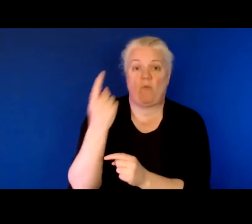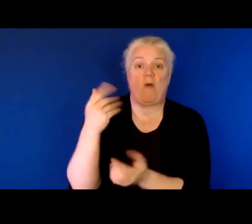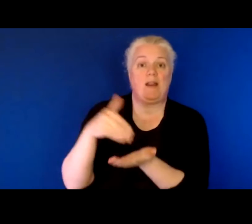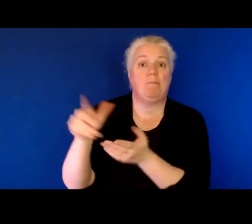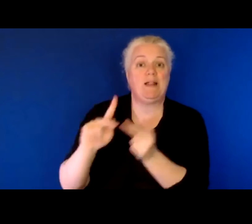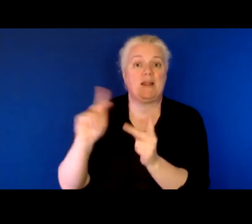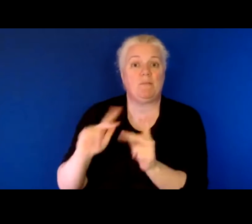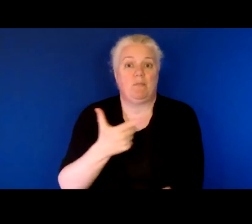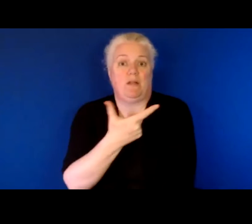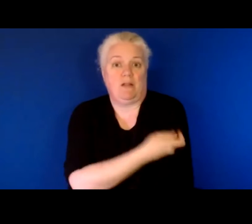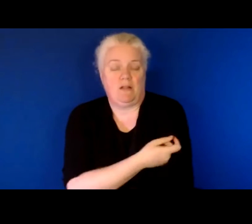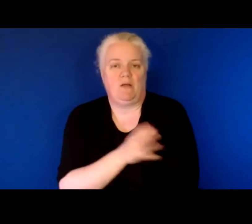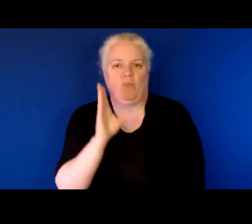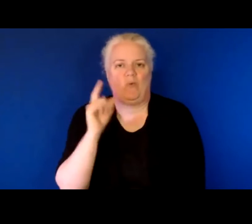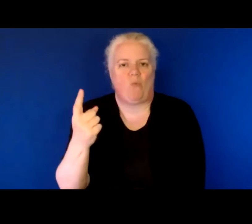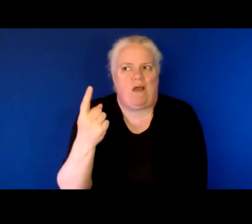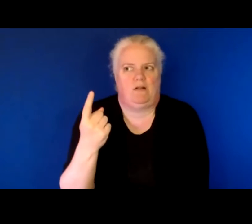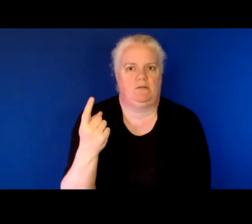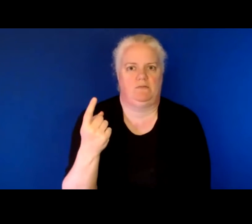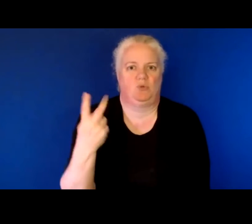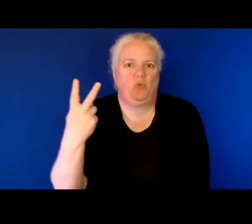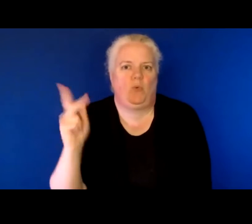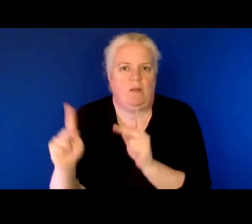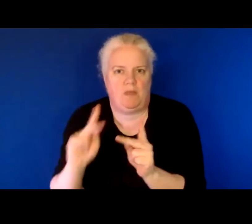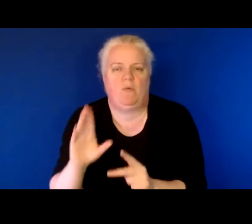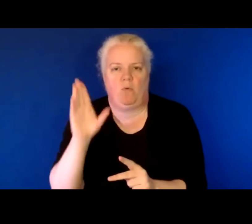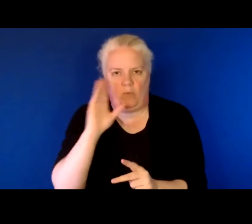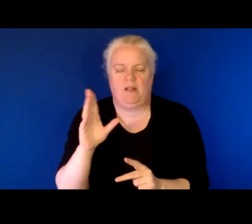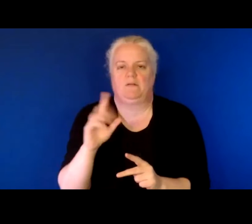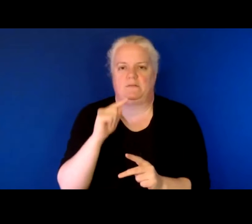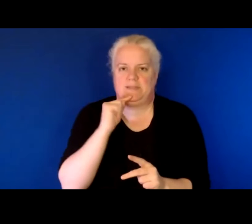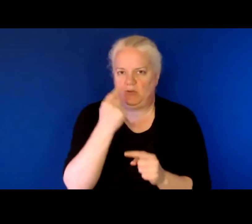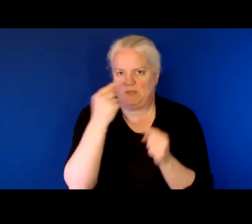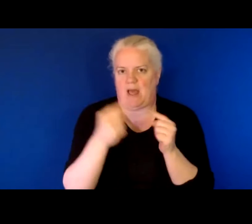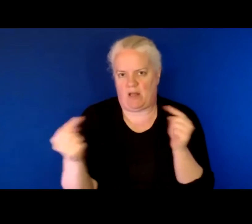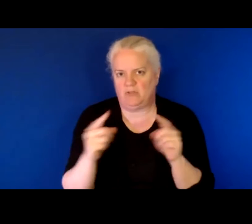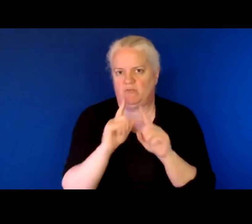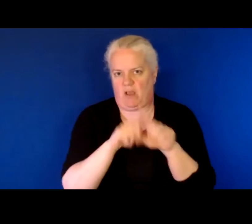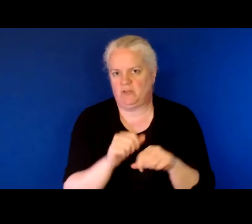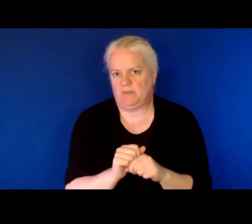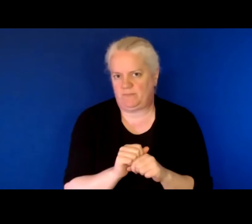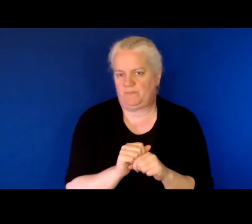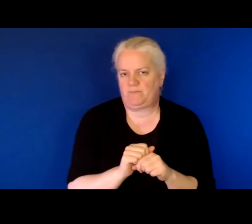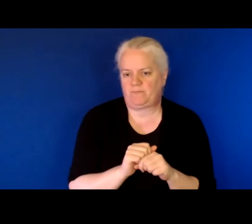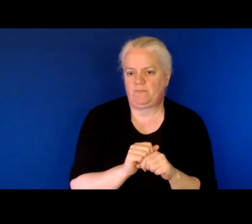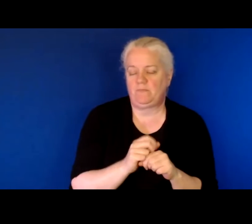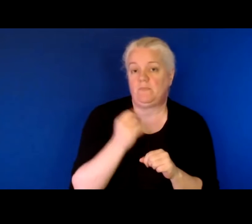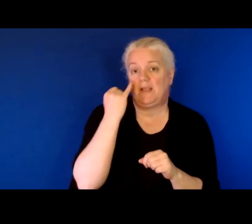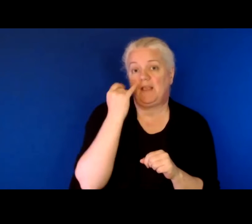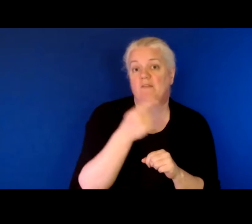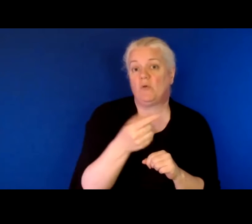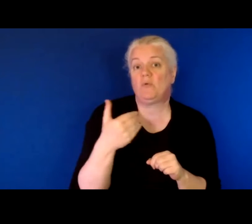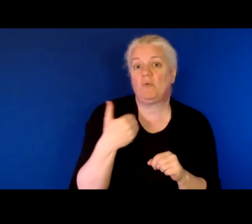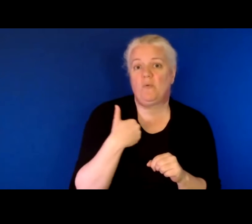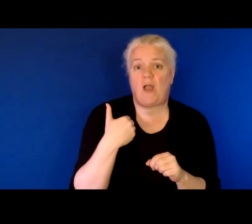100万里面或者200万人里面，可能有一个他会有一种